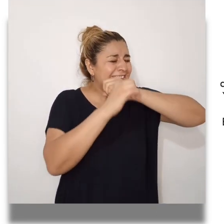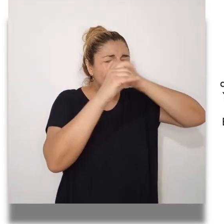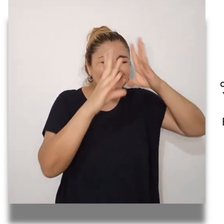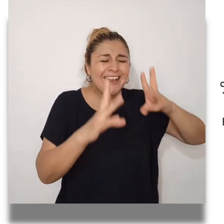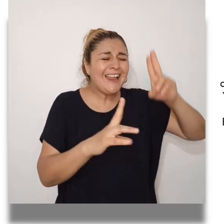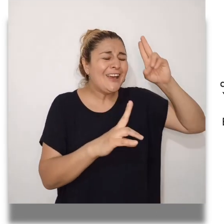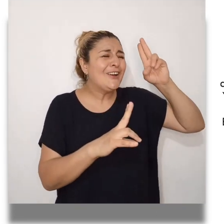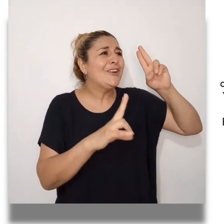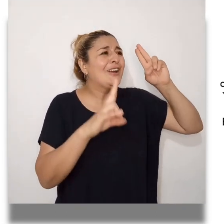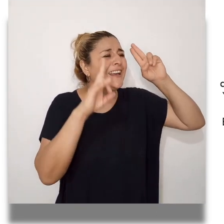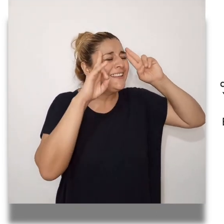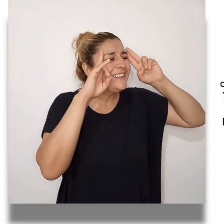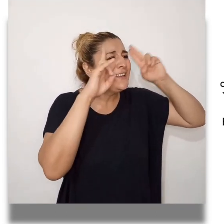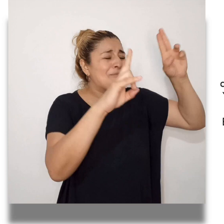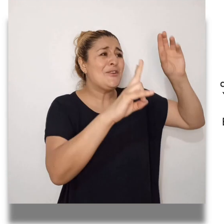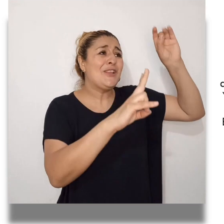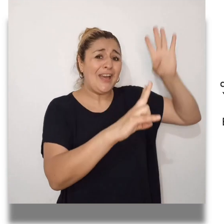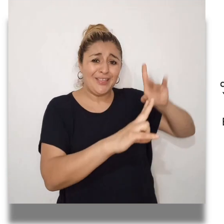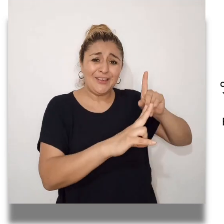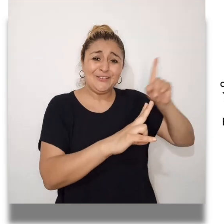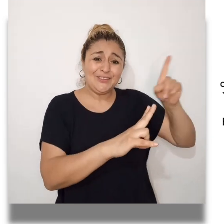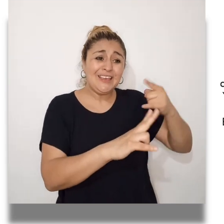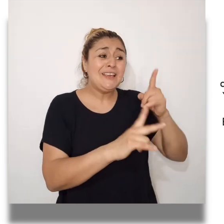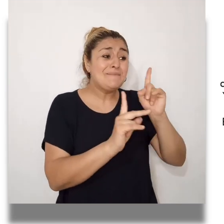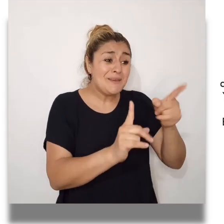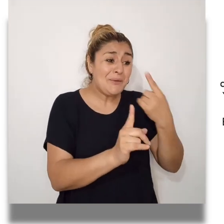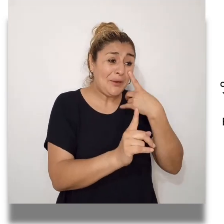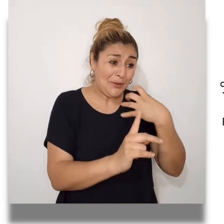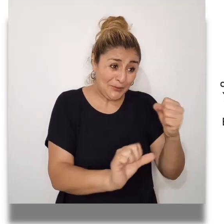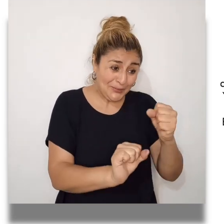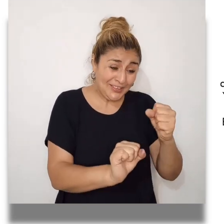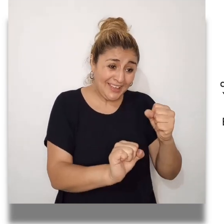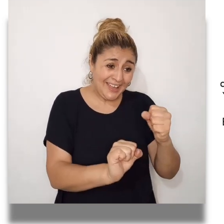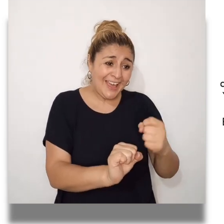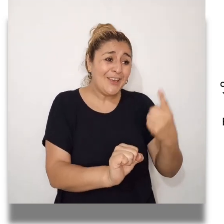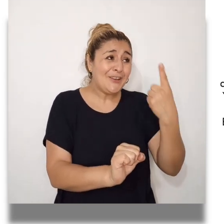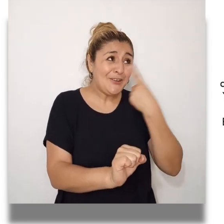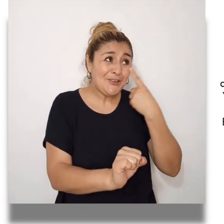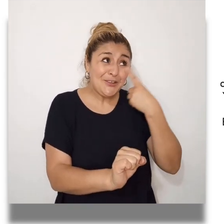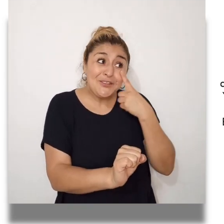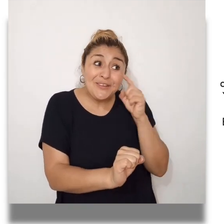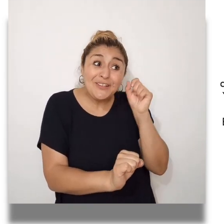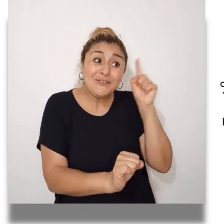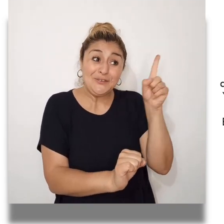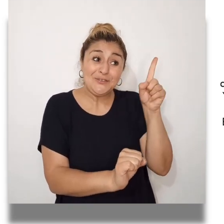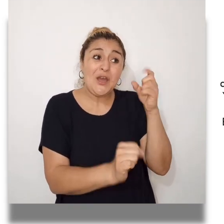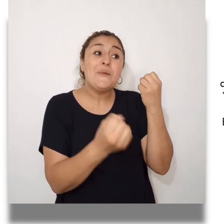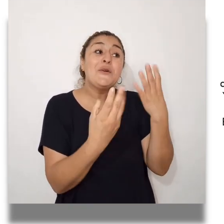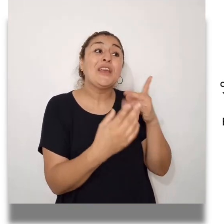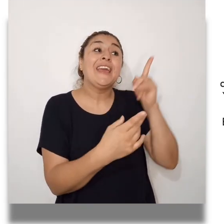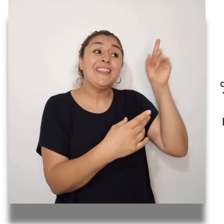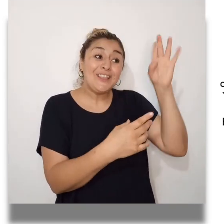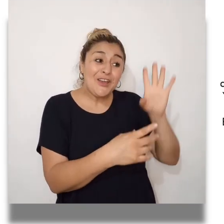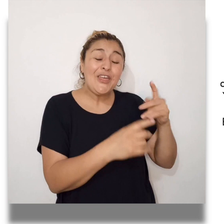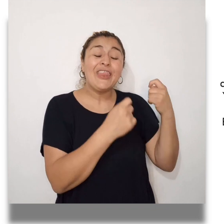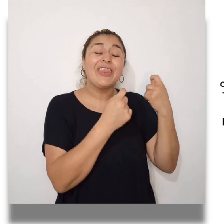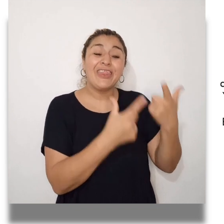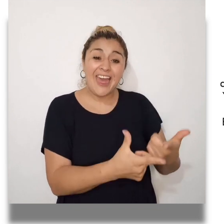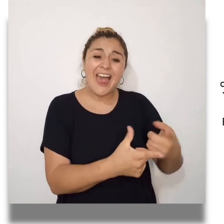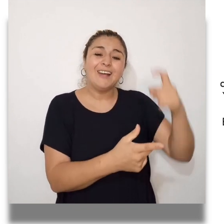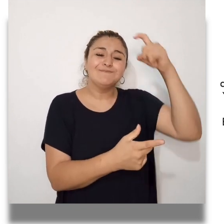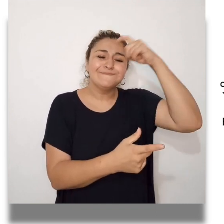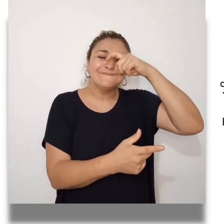el conocimiento de Dios, porque Jehová da la sabiduría, y de su